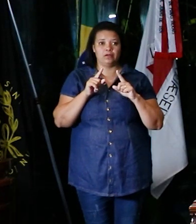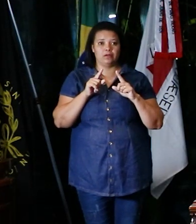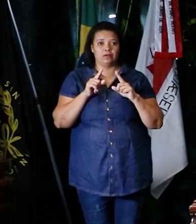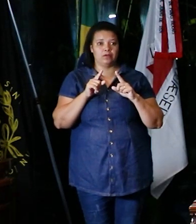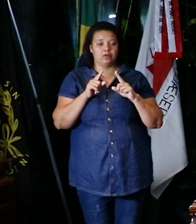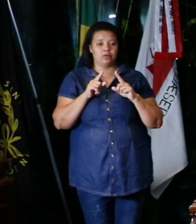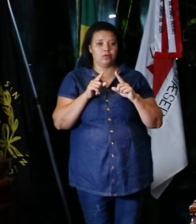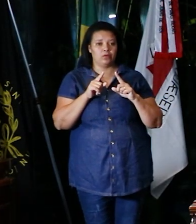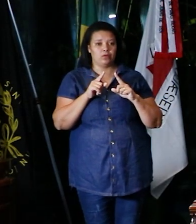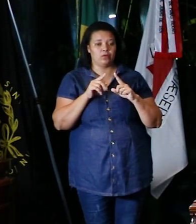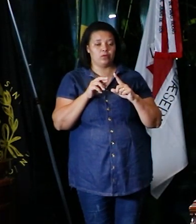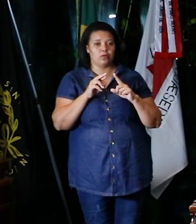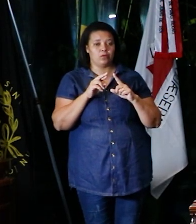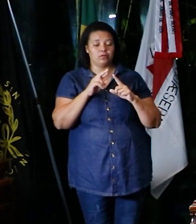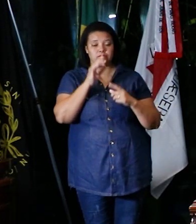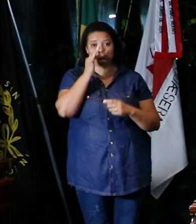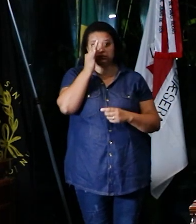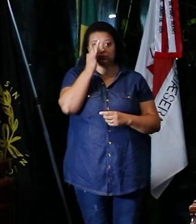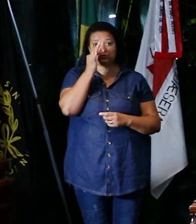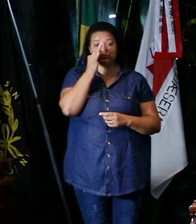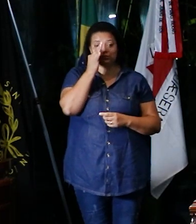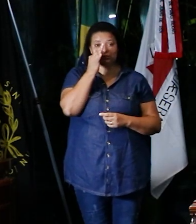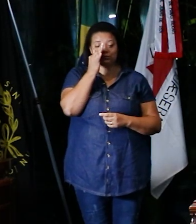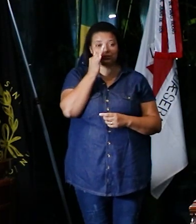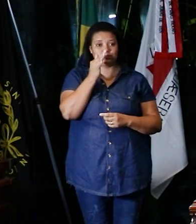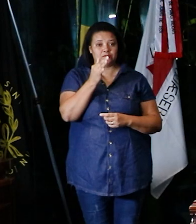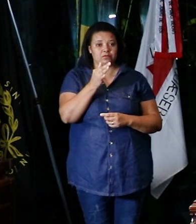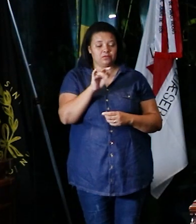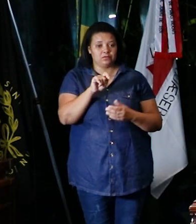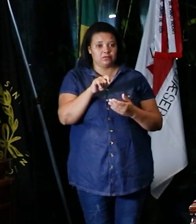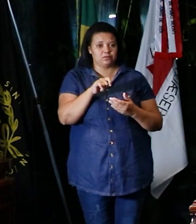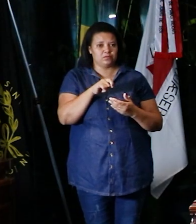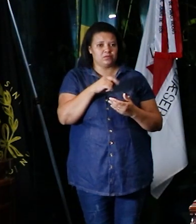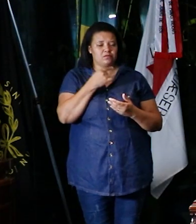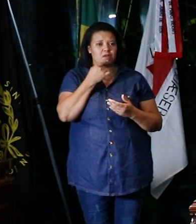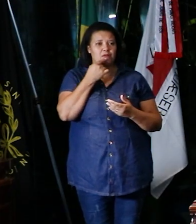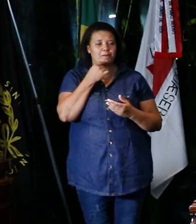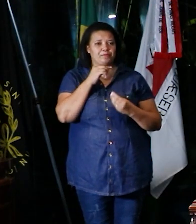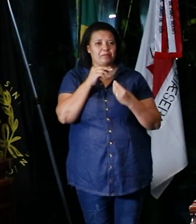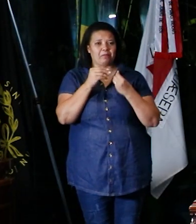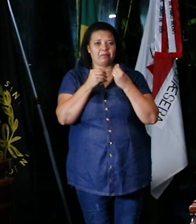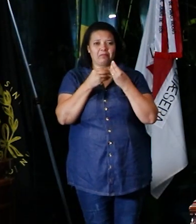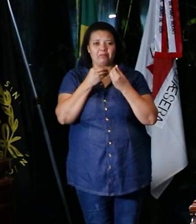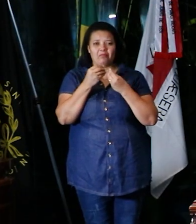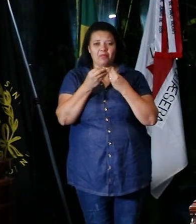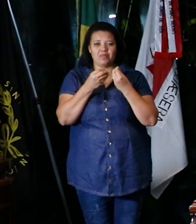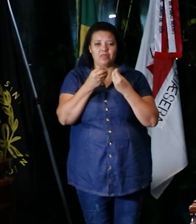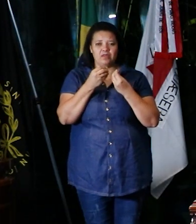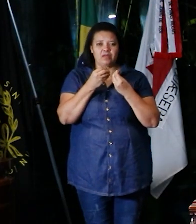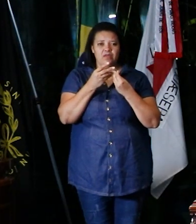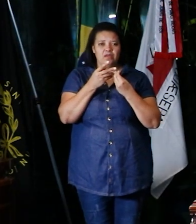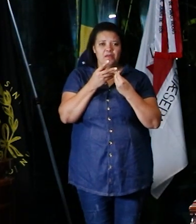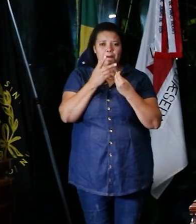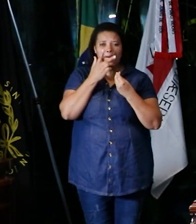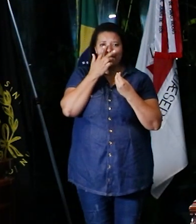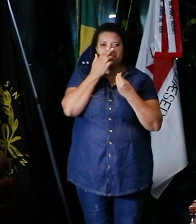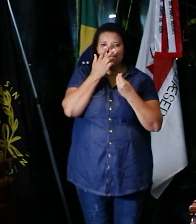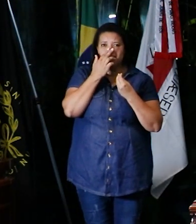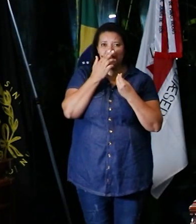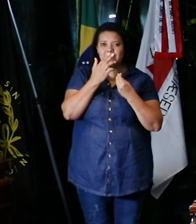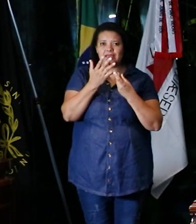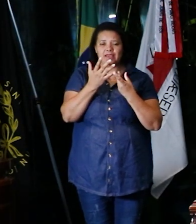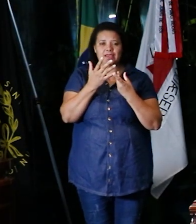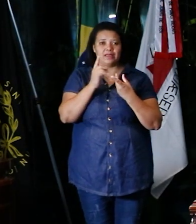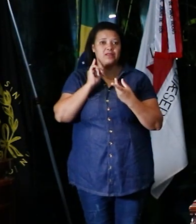quadrilho hidráulico formando-se, o gosto ruim na boca e uma trova mineira